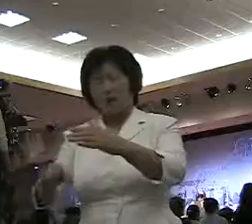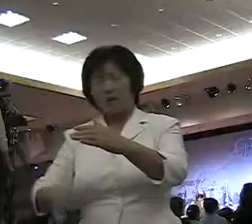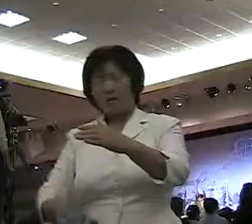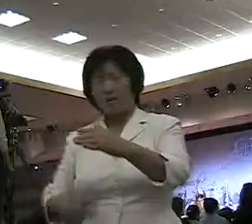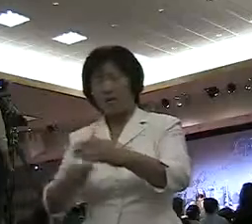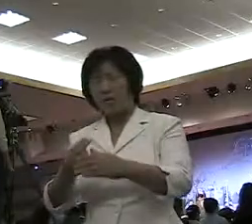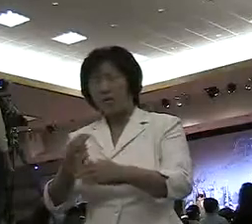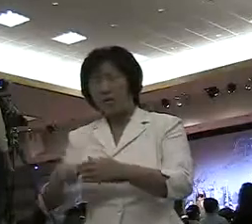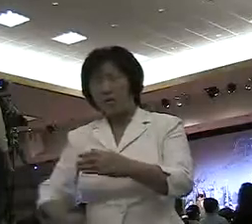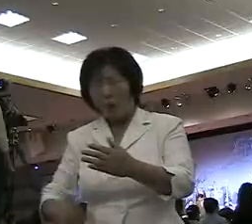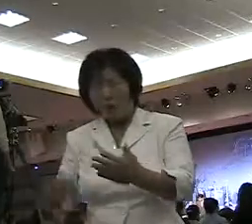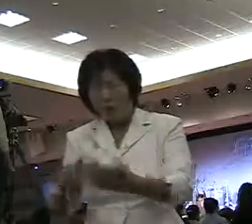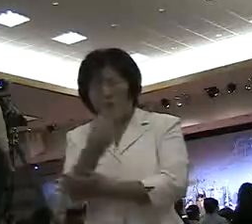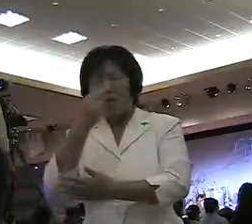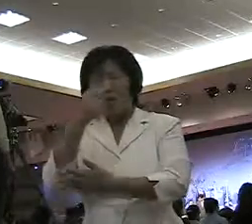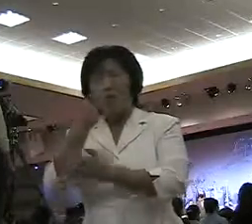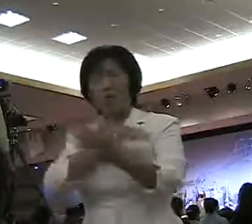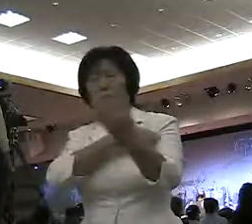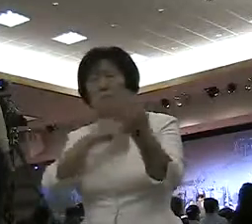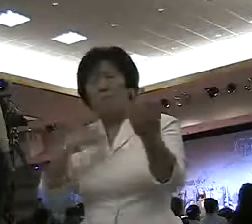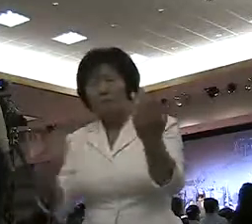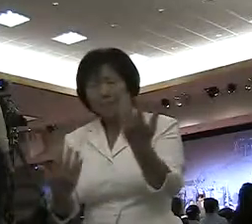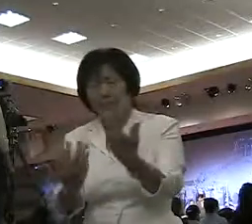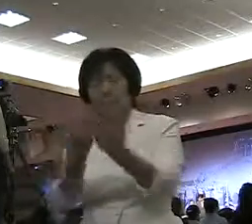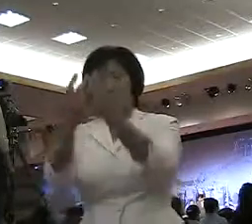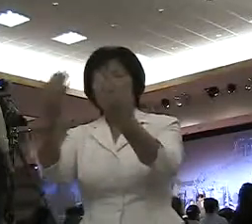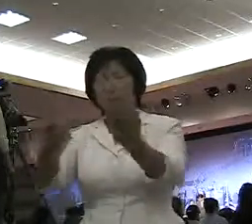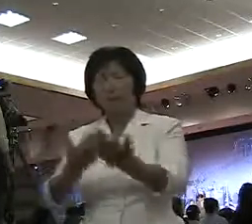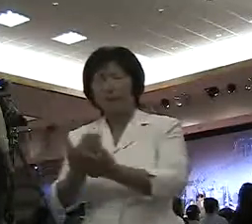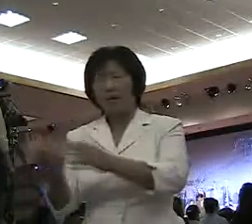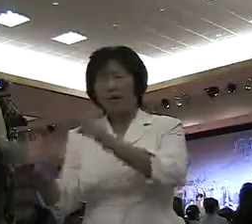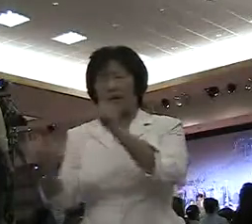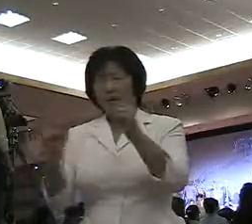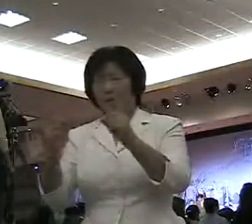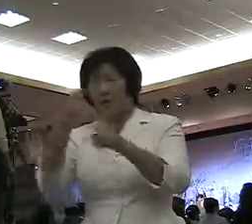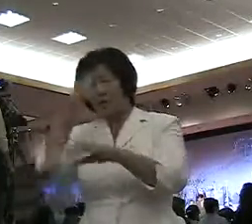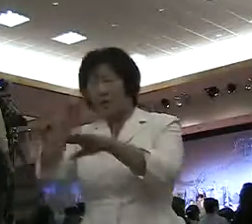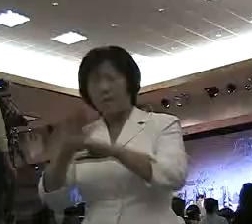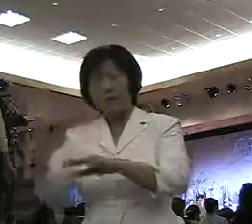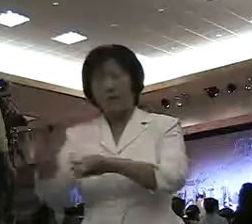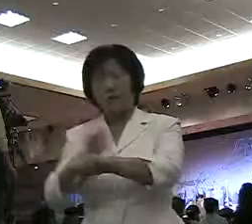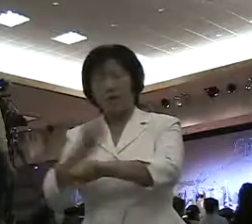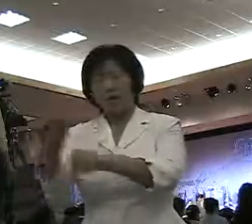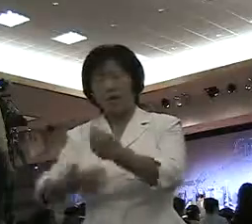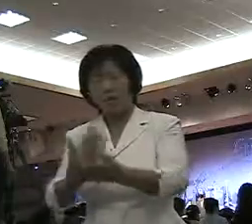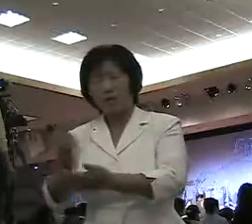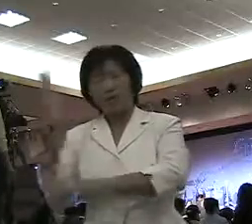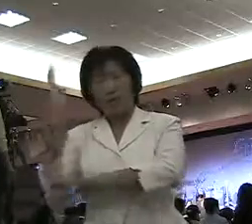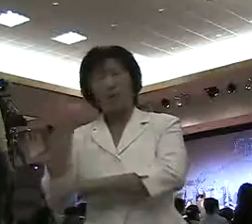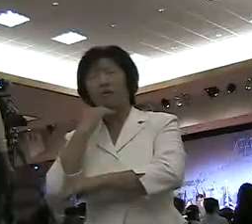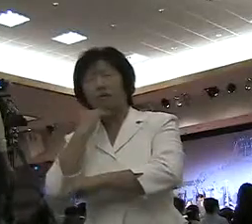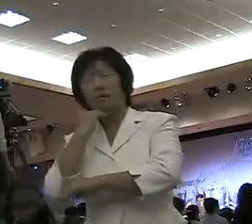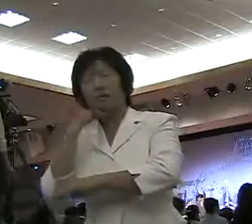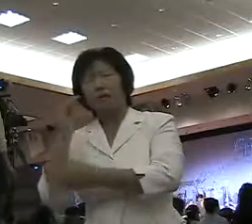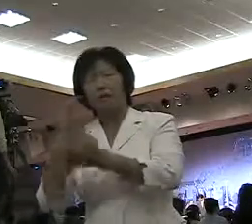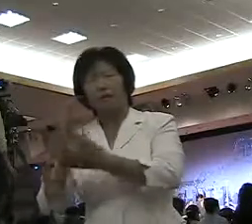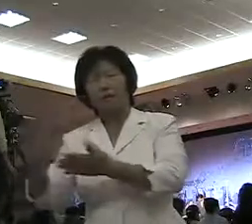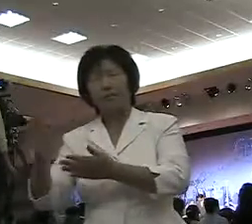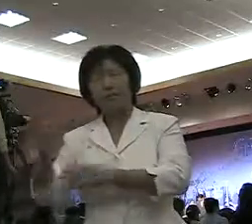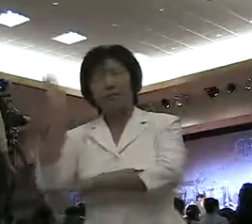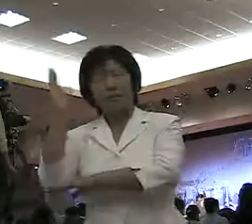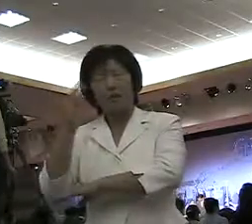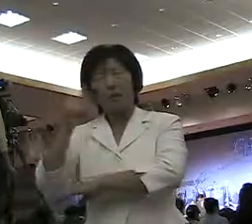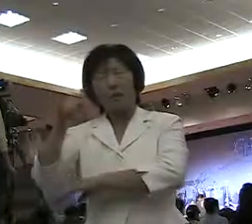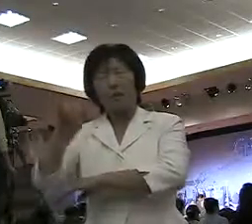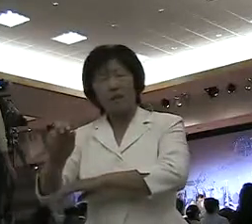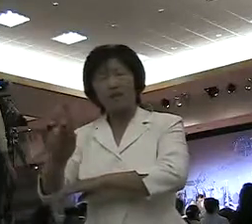하여 주시옵소서. 주님의 영광을 대면하는 살아있는 예배가 되게 하여 주시옵소서. 오늘도 말씀을 기대합니다. 말씀 전하실 우리